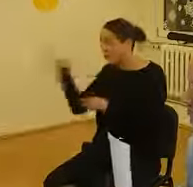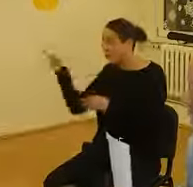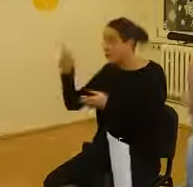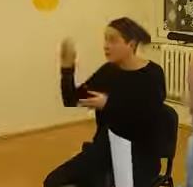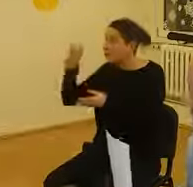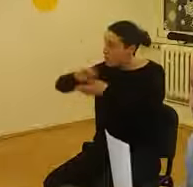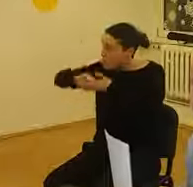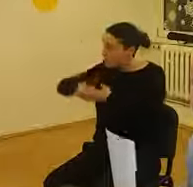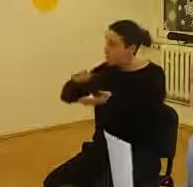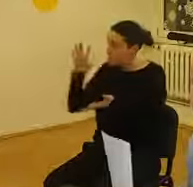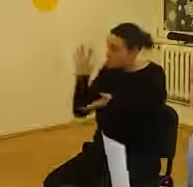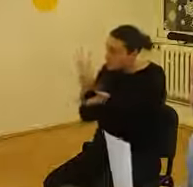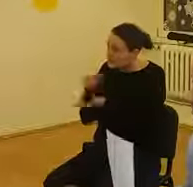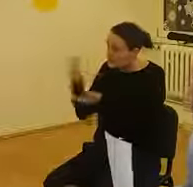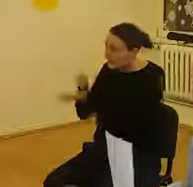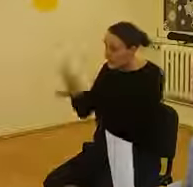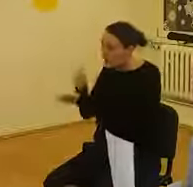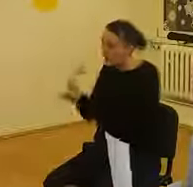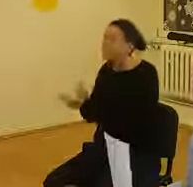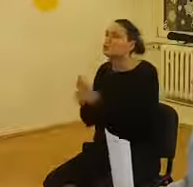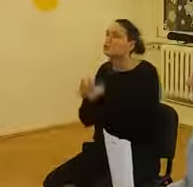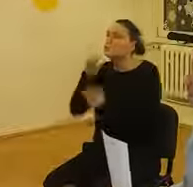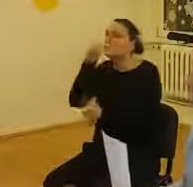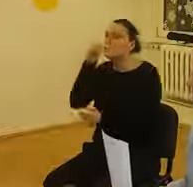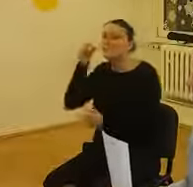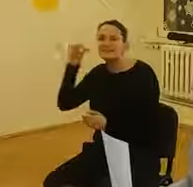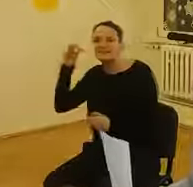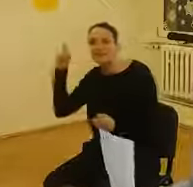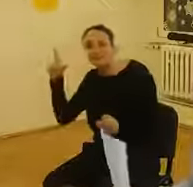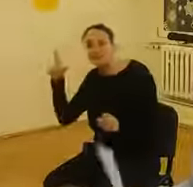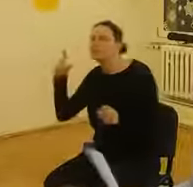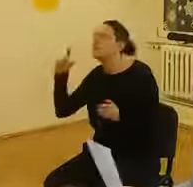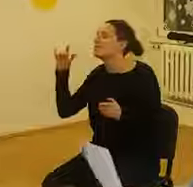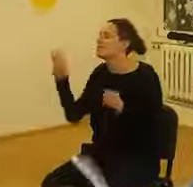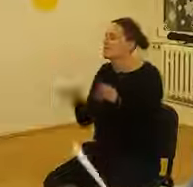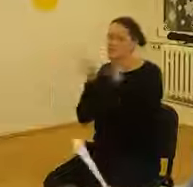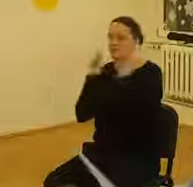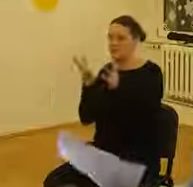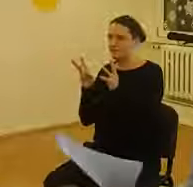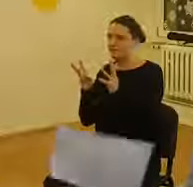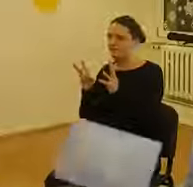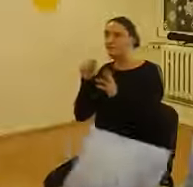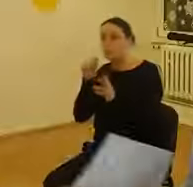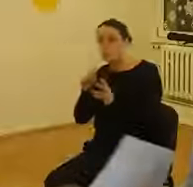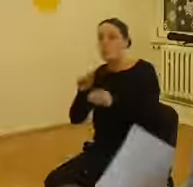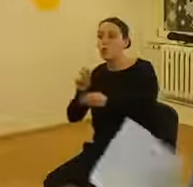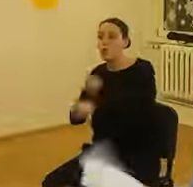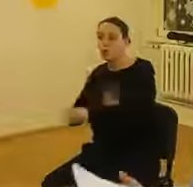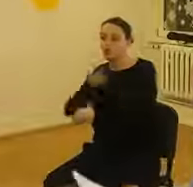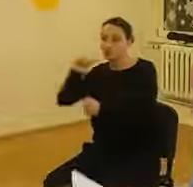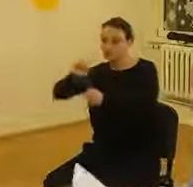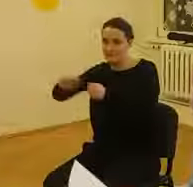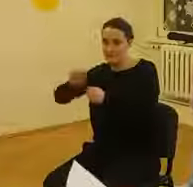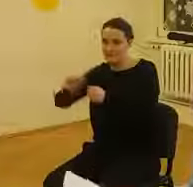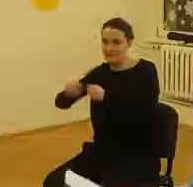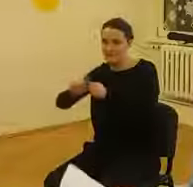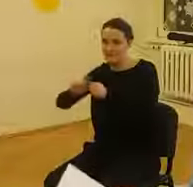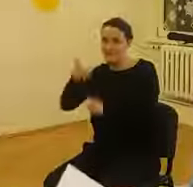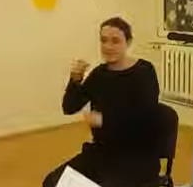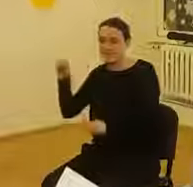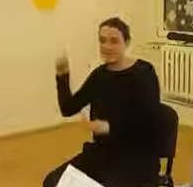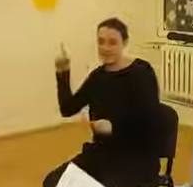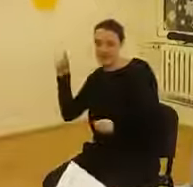od mieszkańców pilnować tak naprawdę tego numeru PESEL, bo po tym jest po prostu weryfikowana lista i Państwa kandydatura. Stąd